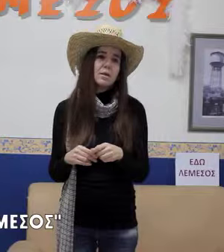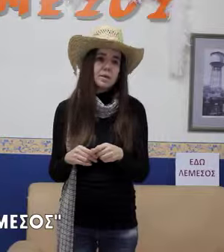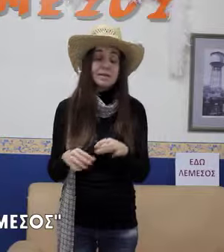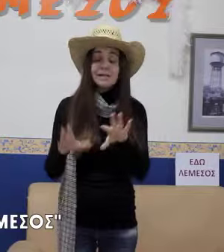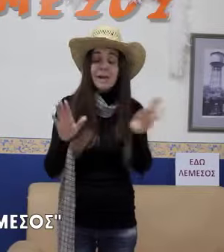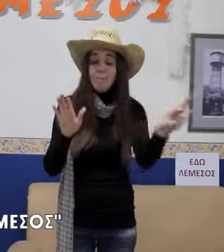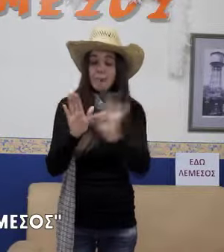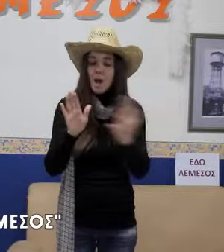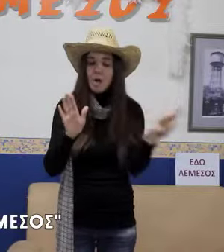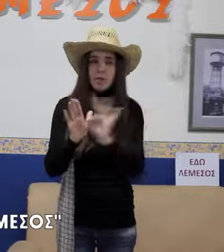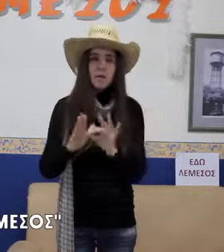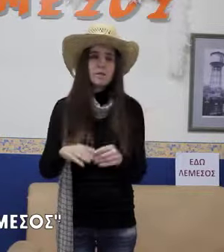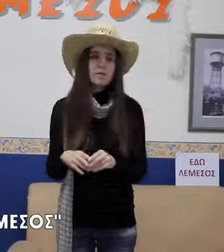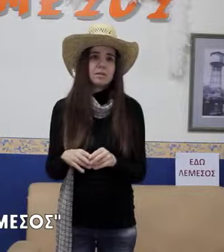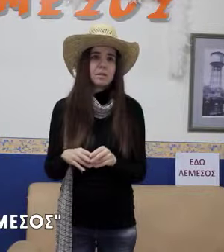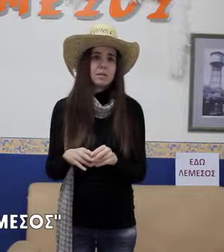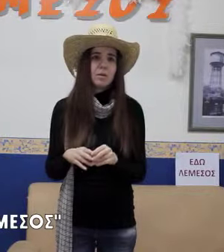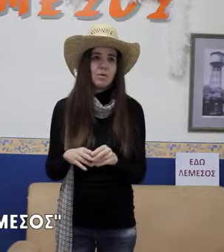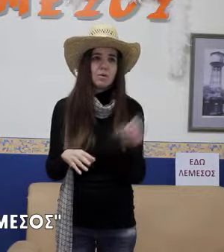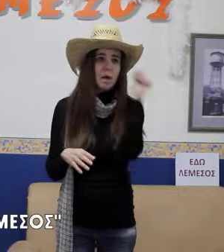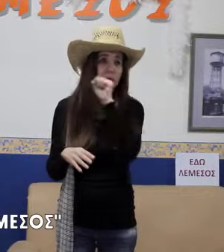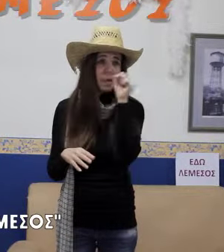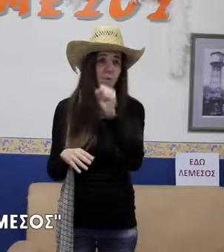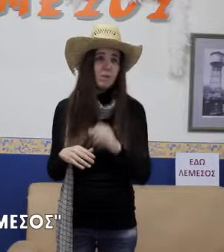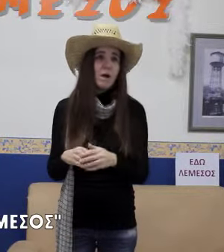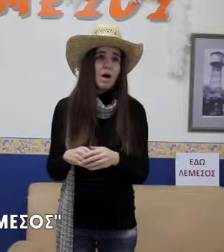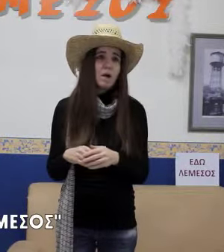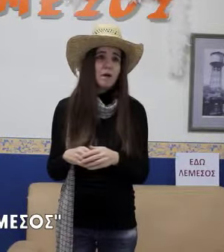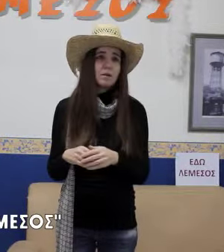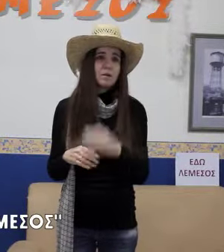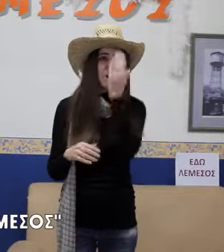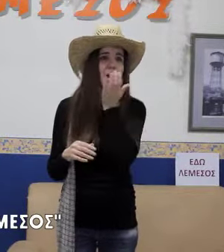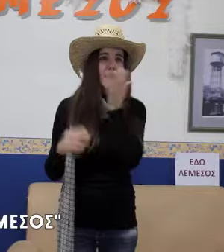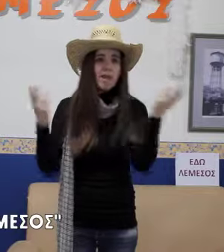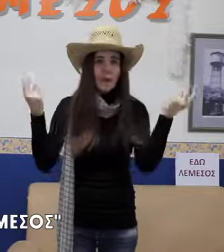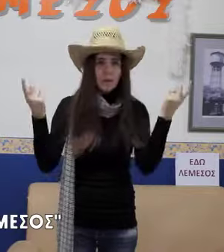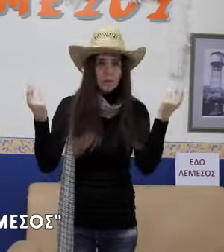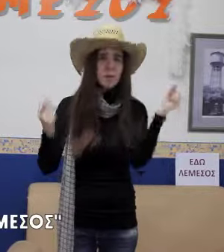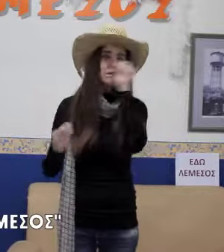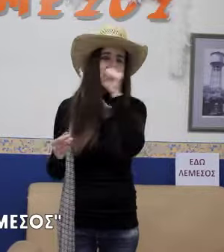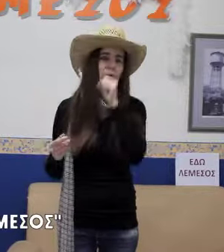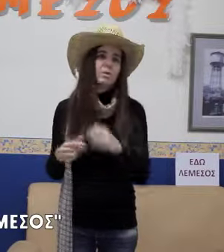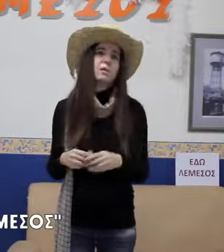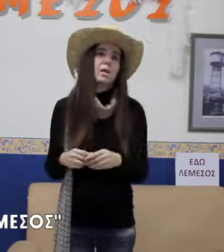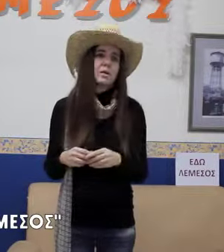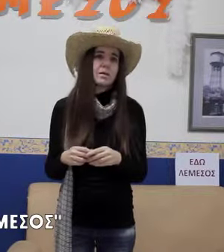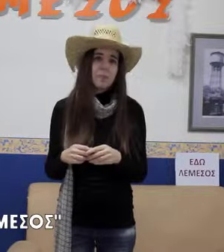της επιλογής να τραγουδά καρναβαλίστικα τραγούδια. Και η